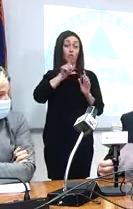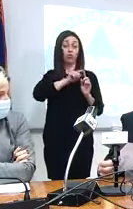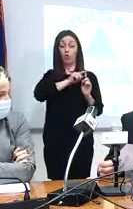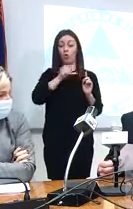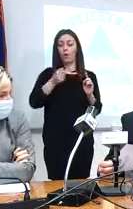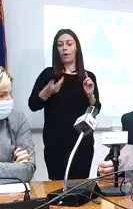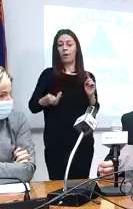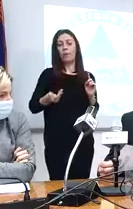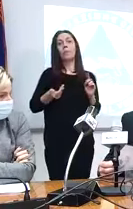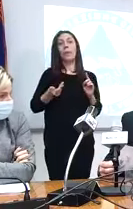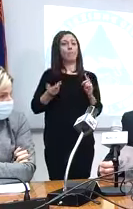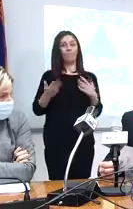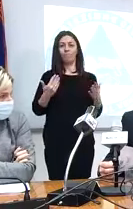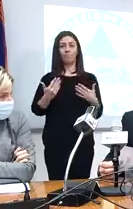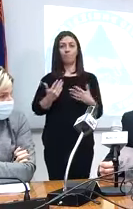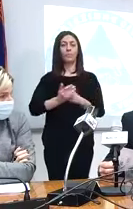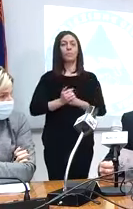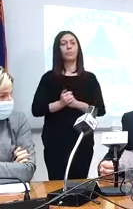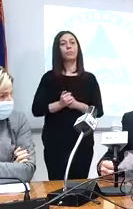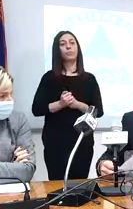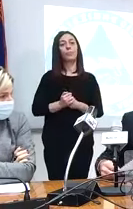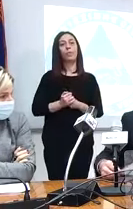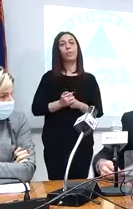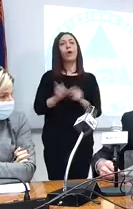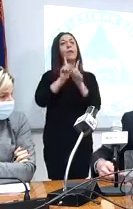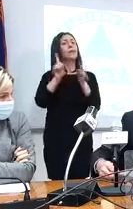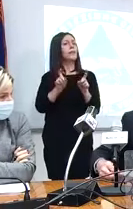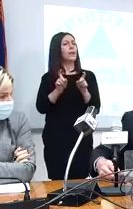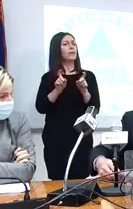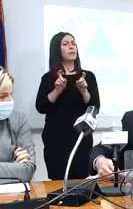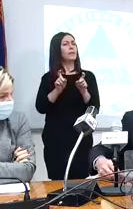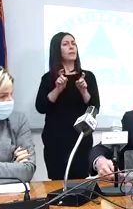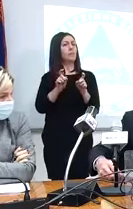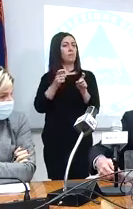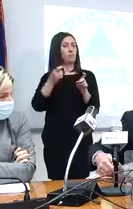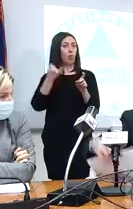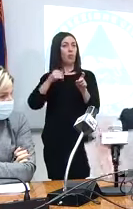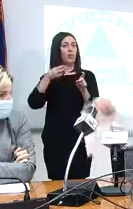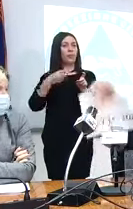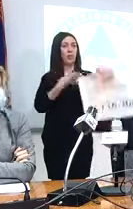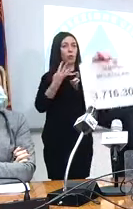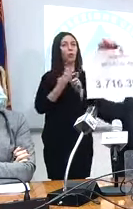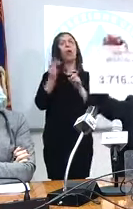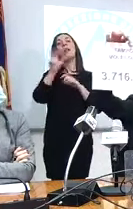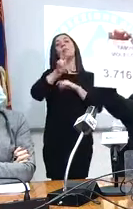così recuperiamo. I test sono, nelle ultime 24 ore sono fatti